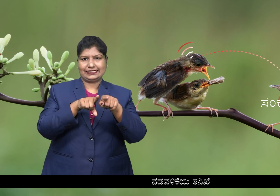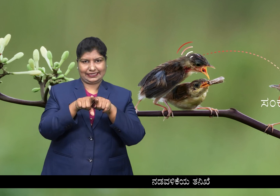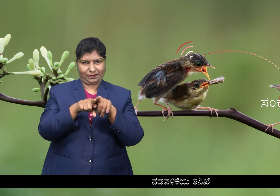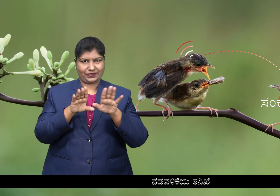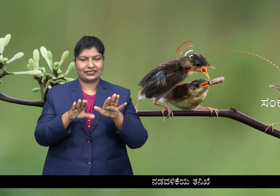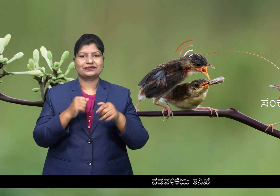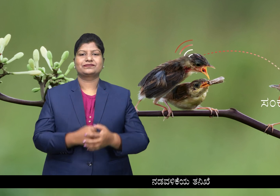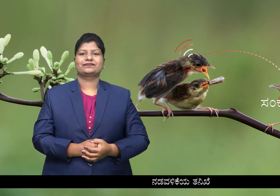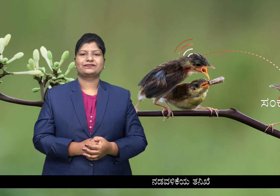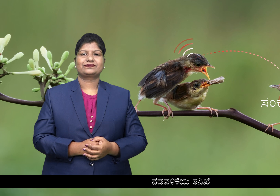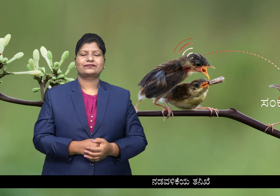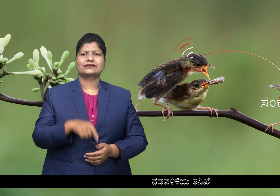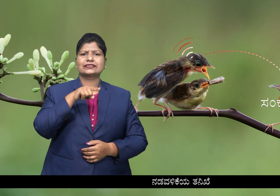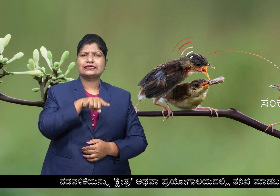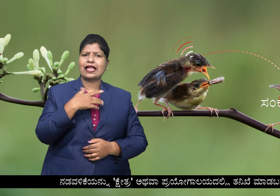ನಡವಳಿಕೆಯ ತನಿಖೆ.